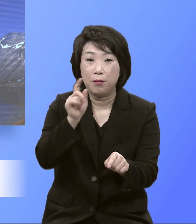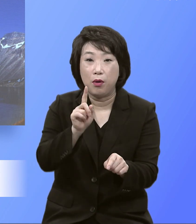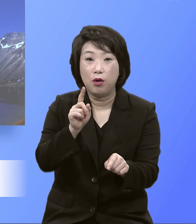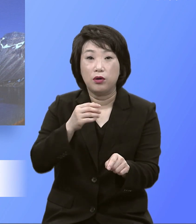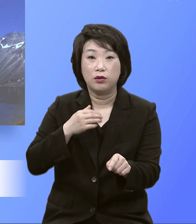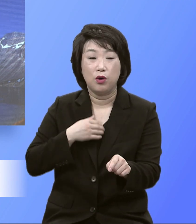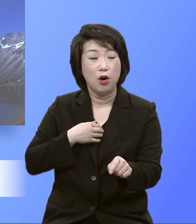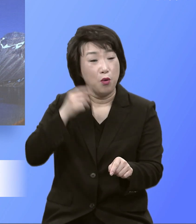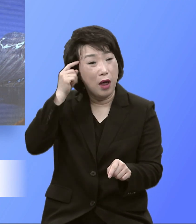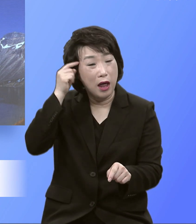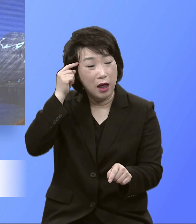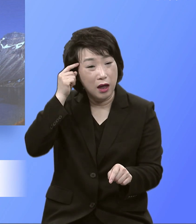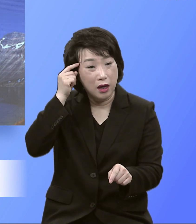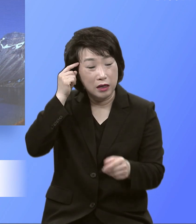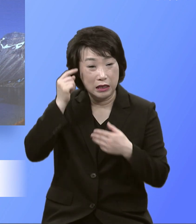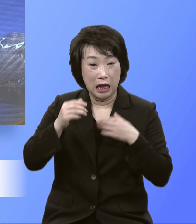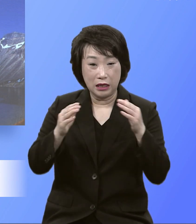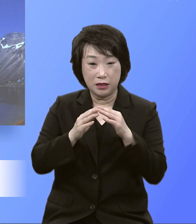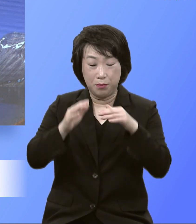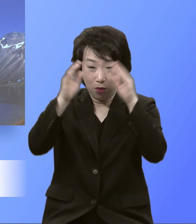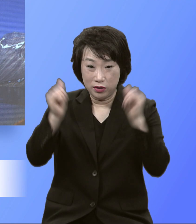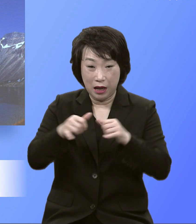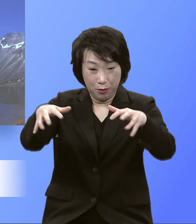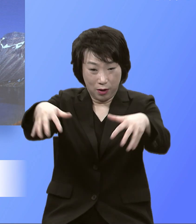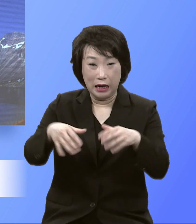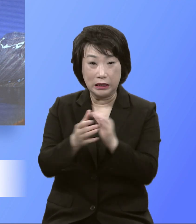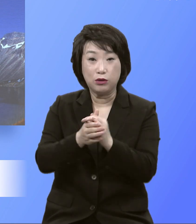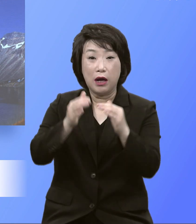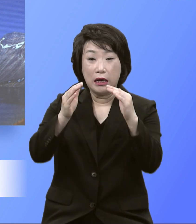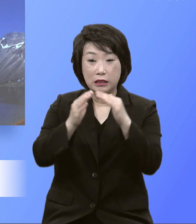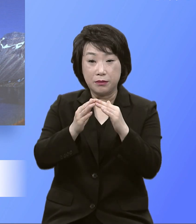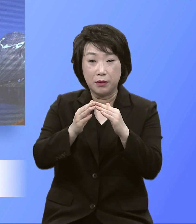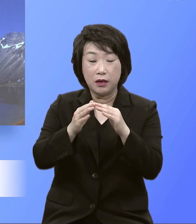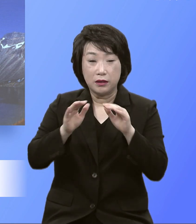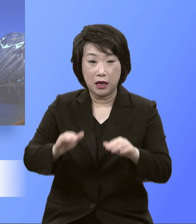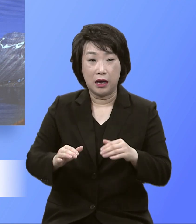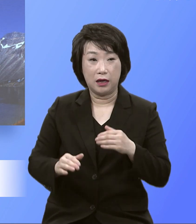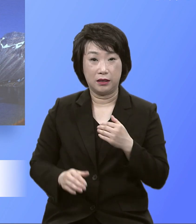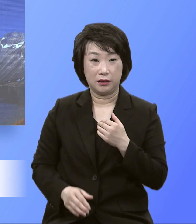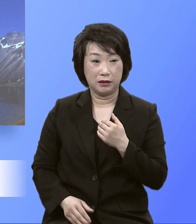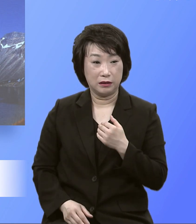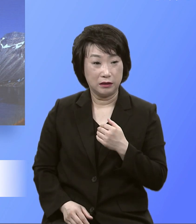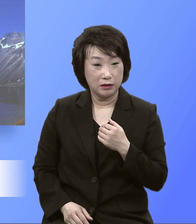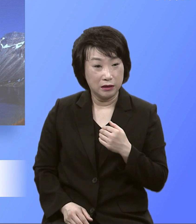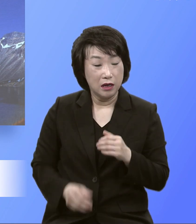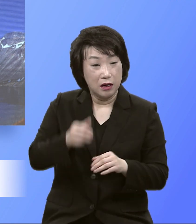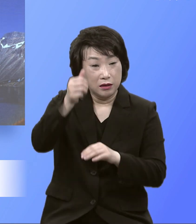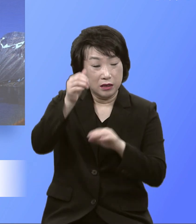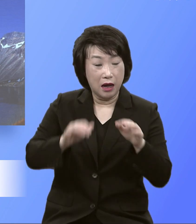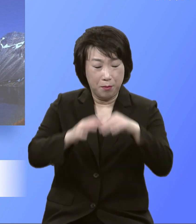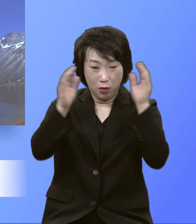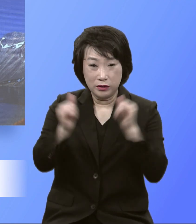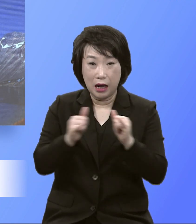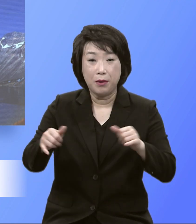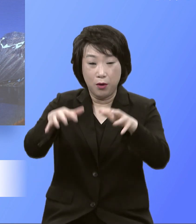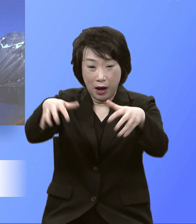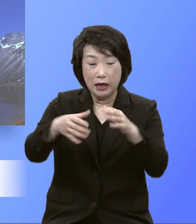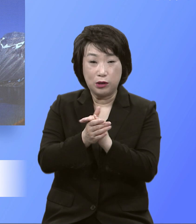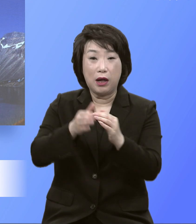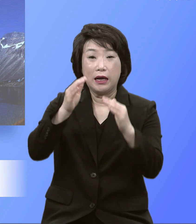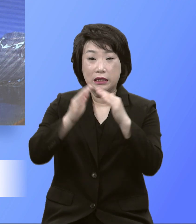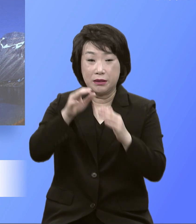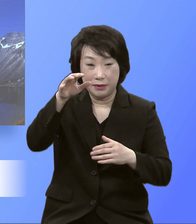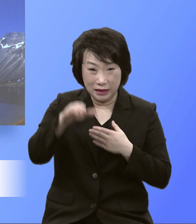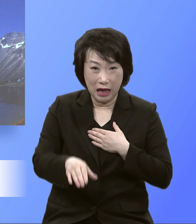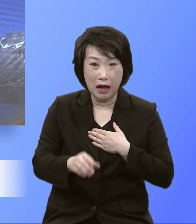야 어째서 내 집은 만민이 기도하는 집이요, 내 집은 만민이 기도하는 집이라는